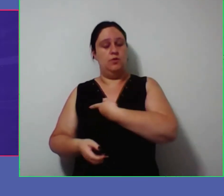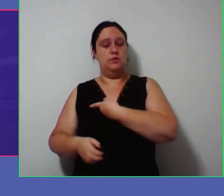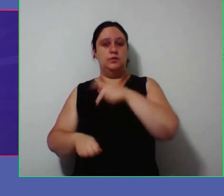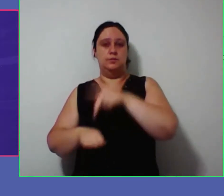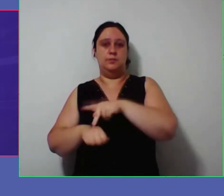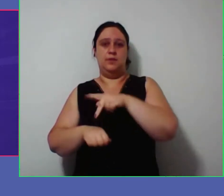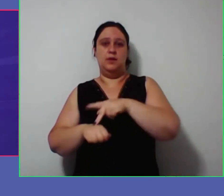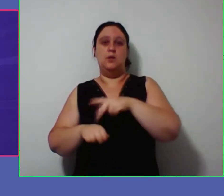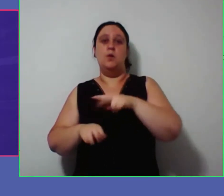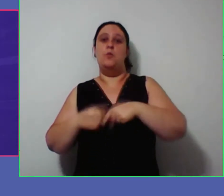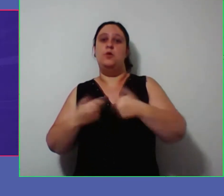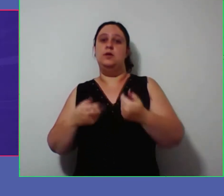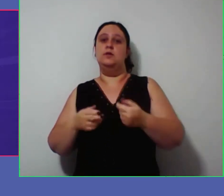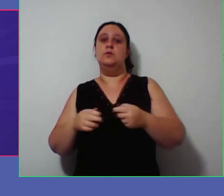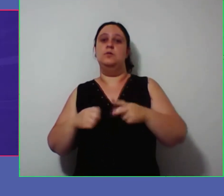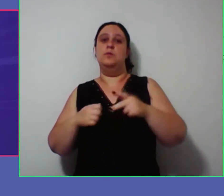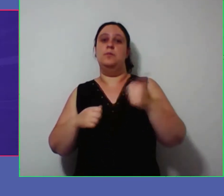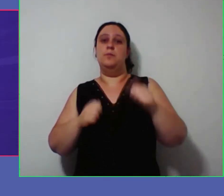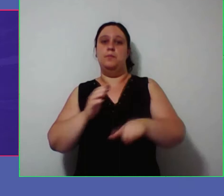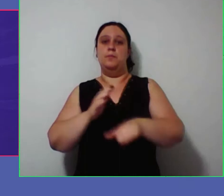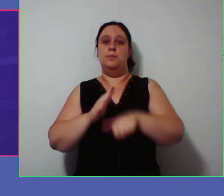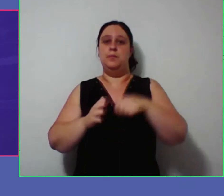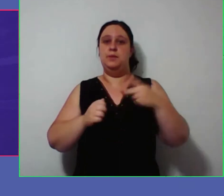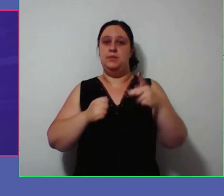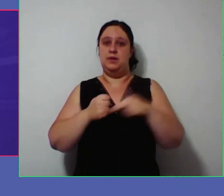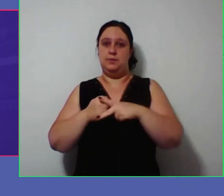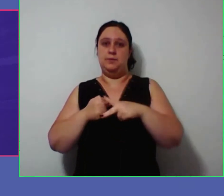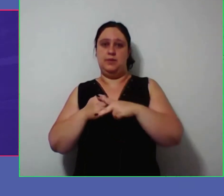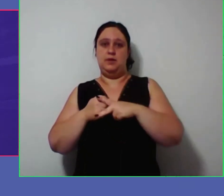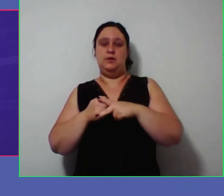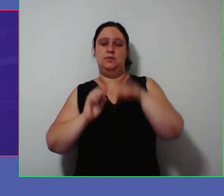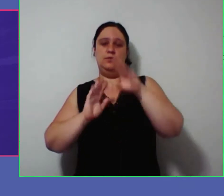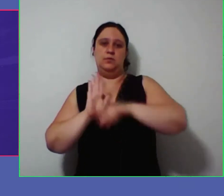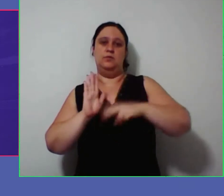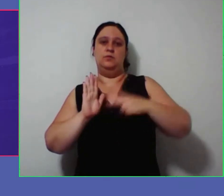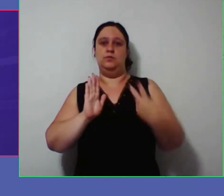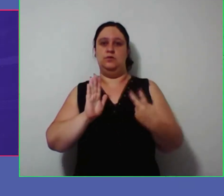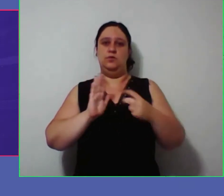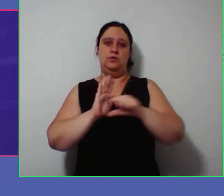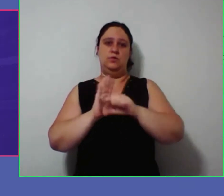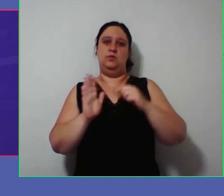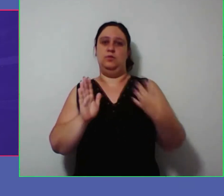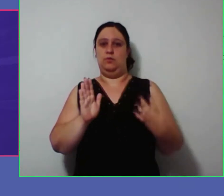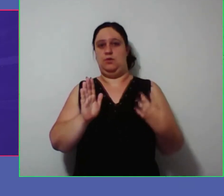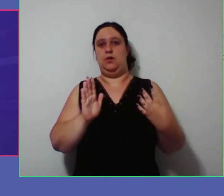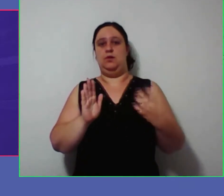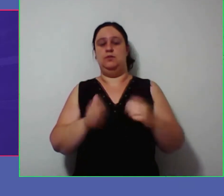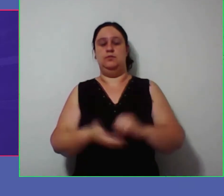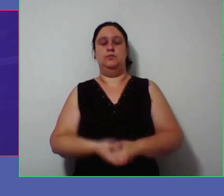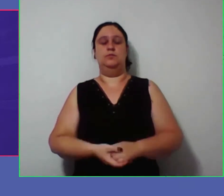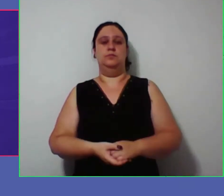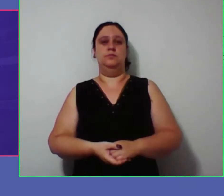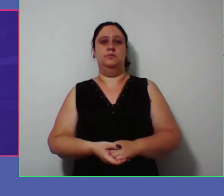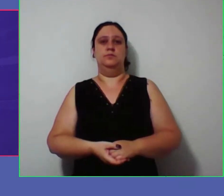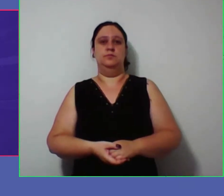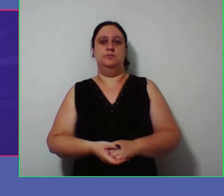2, versículo 4, vamos ver. 1 Pedro